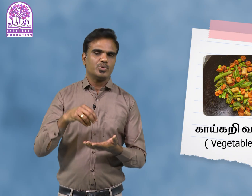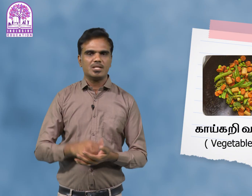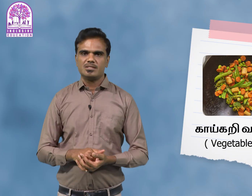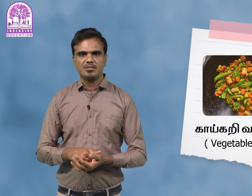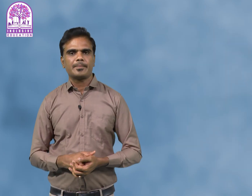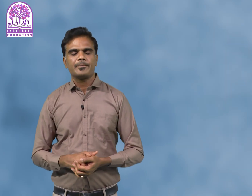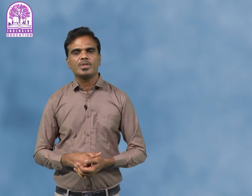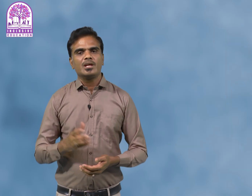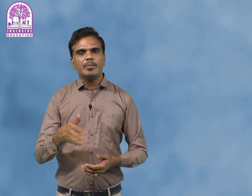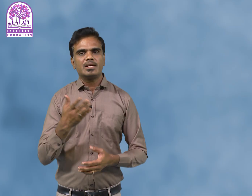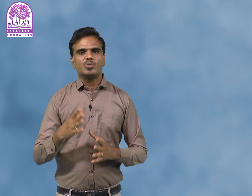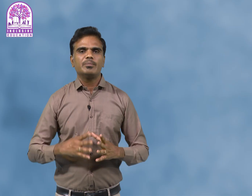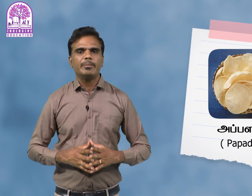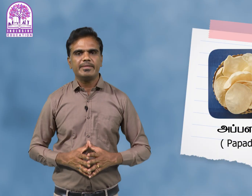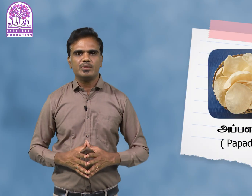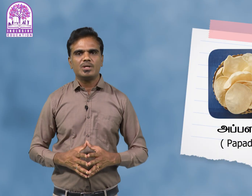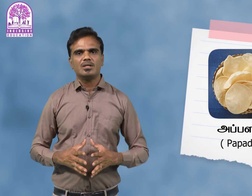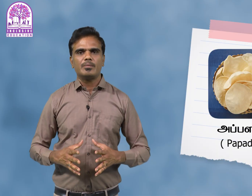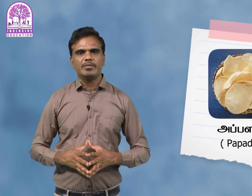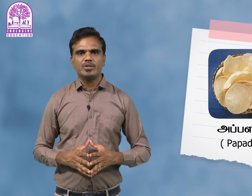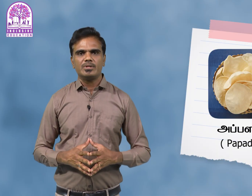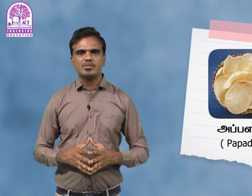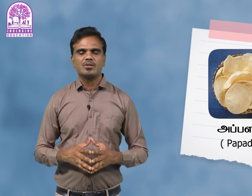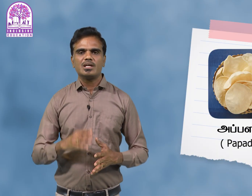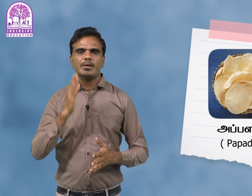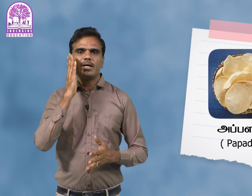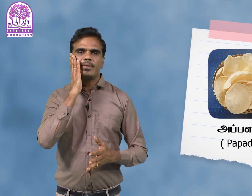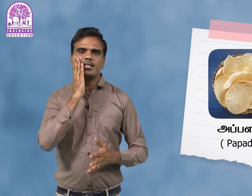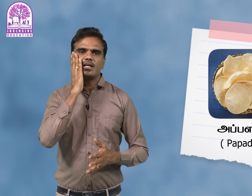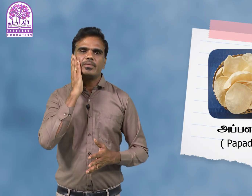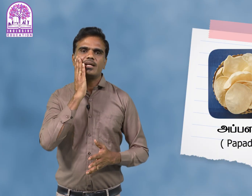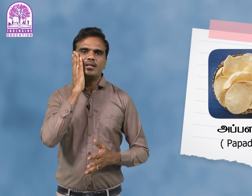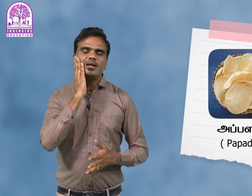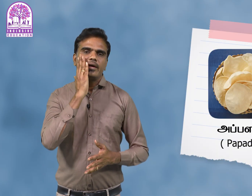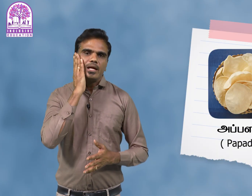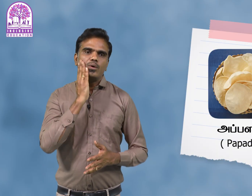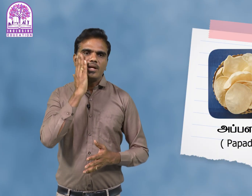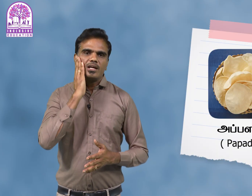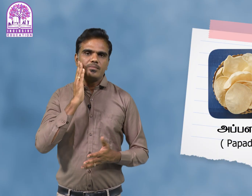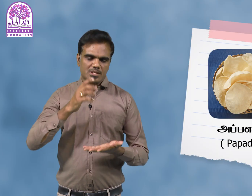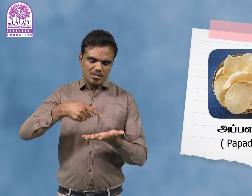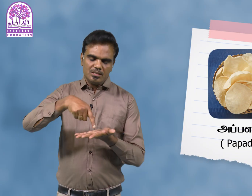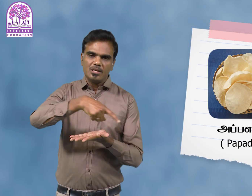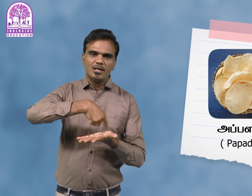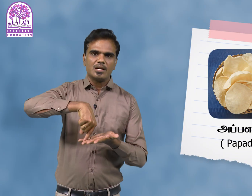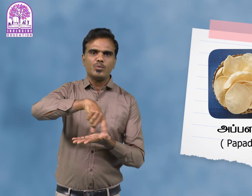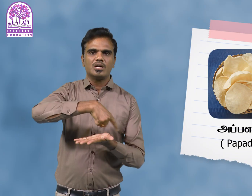போட்டாச்சு. இப்போ அடுத்து உங்களுக்கு பாப்பாடு வேணும், அதான் அப்பளம் வேணும் அப்படின்னு வச்சுக்கோங்களேன். அப்போ ஆப்பிளத்துக்கு என்ன காமிப்பீங்க, எல்லோ கலரில் காமிச்சிட்டு ரவுண்டு